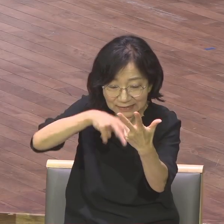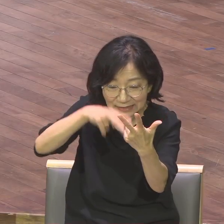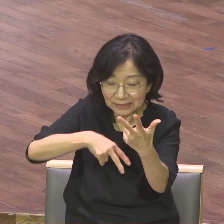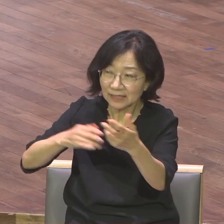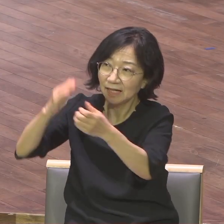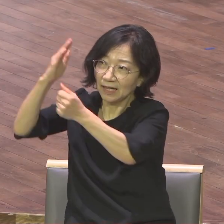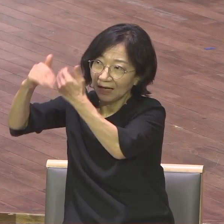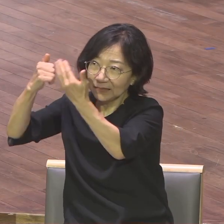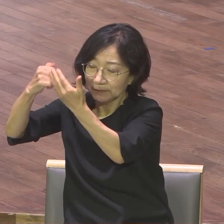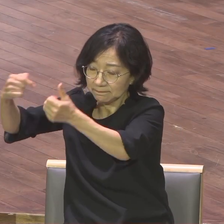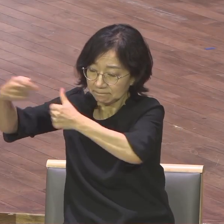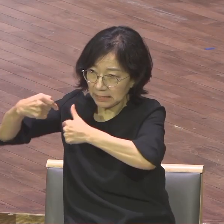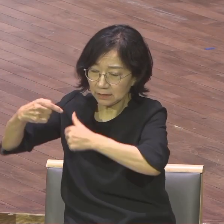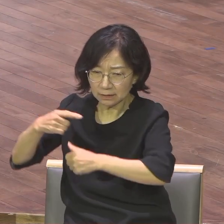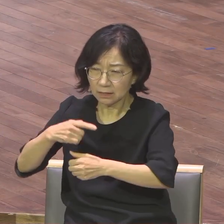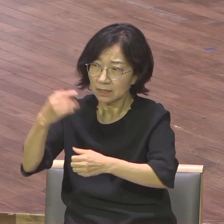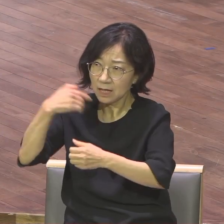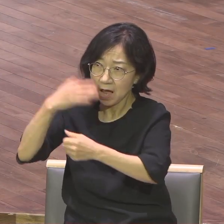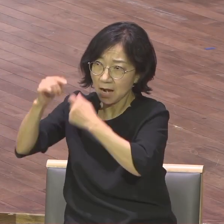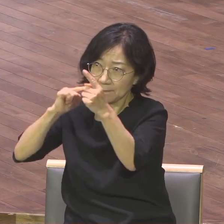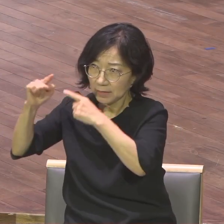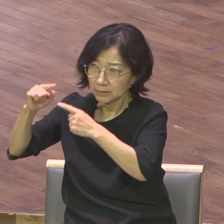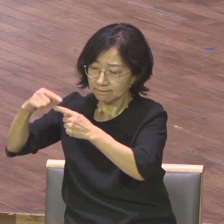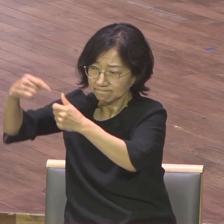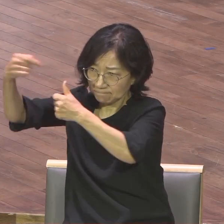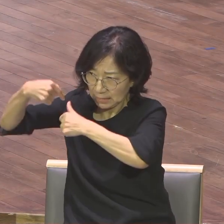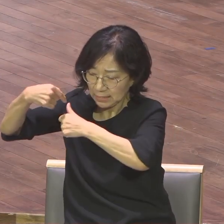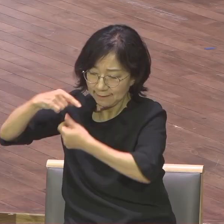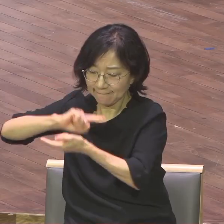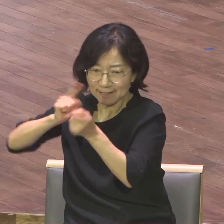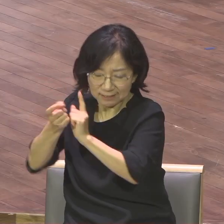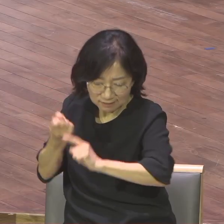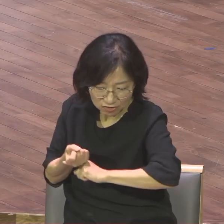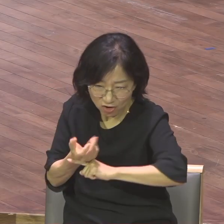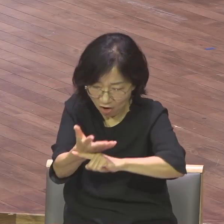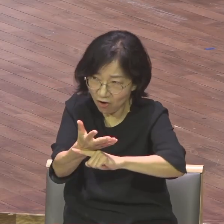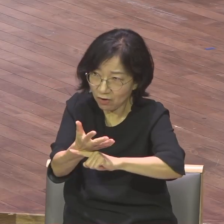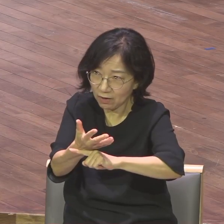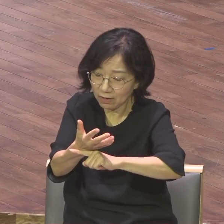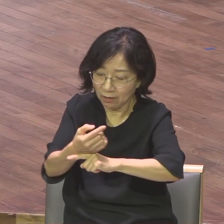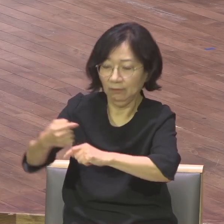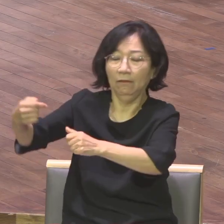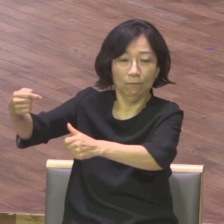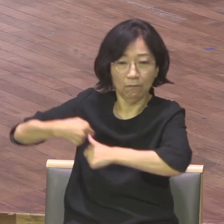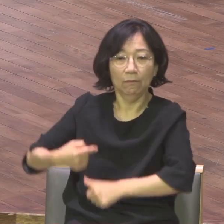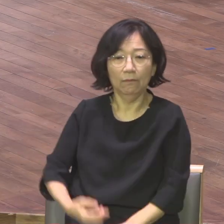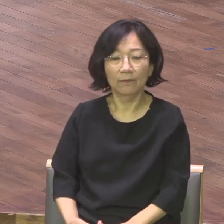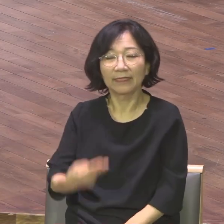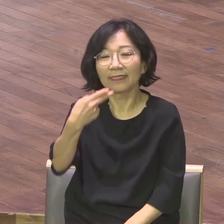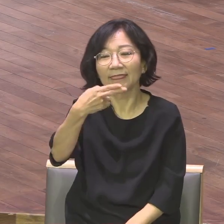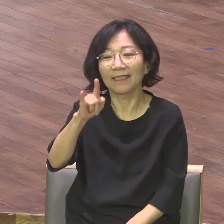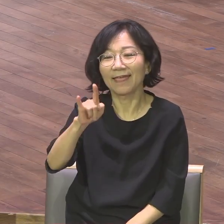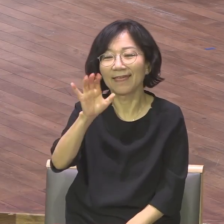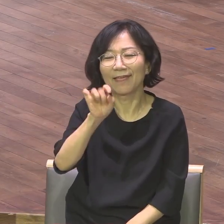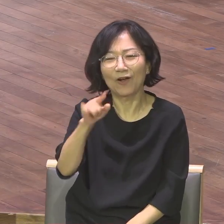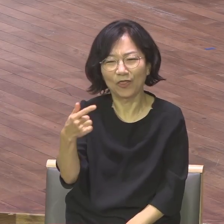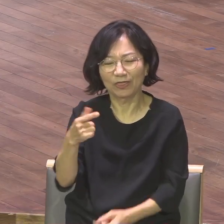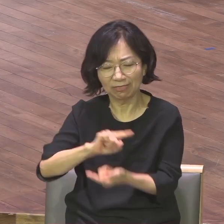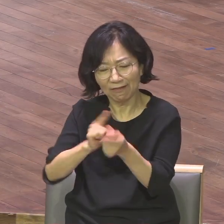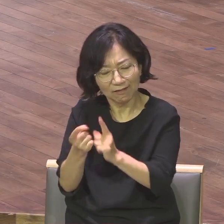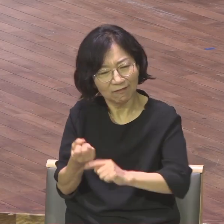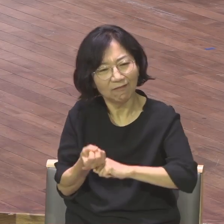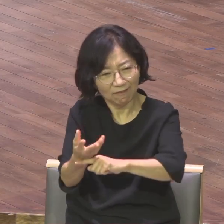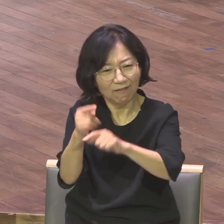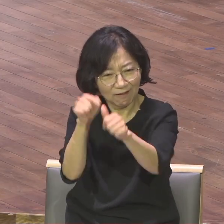에스겔에게 대언하라는 말씀을 하시고, 대언해라. 내가 하는 말을 그대로 이어서 대언해라. 에스겔은요,